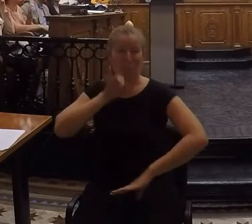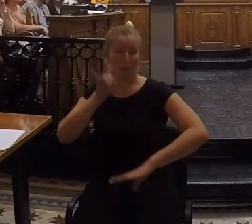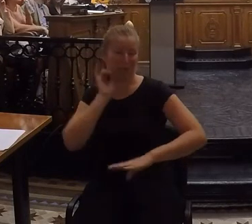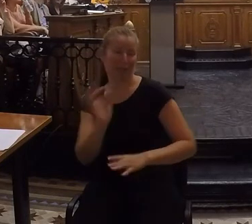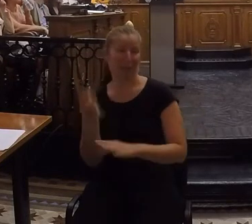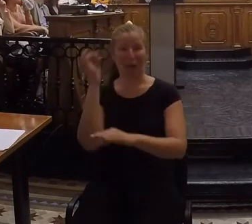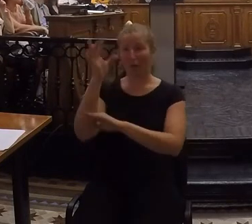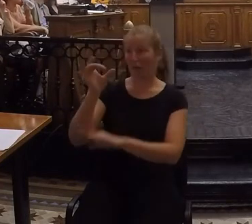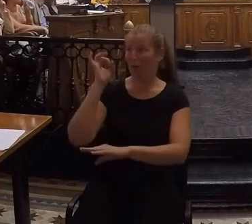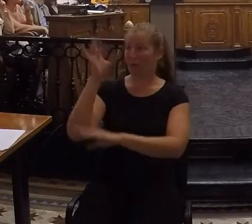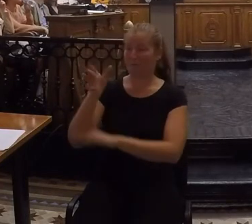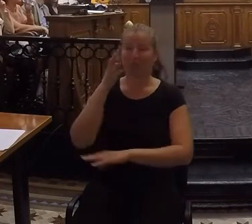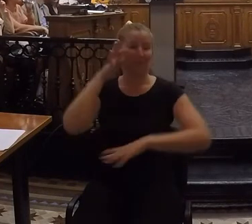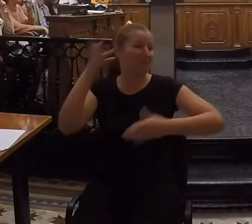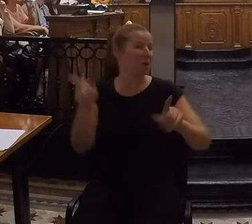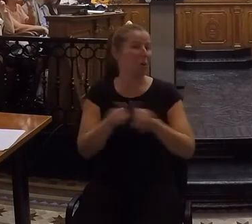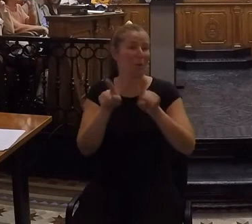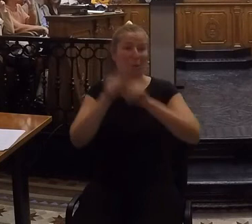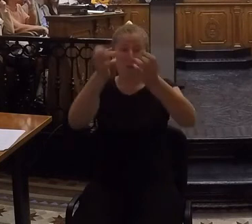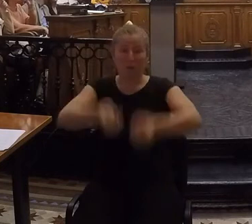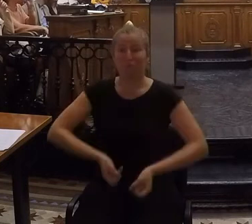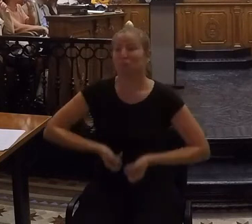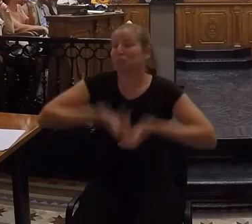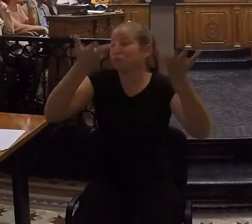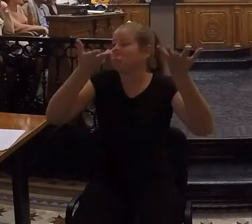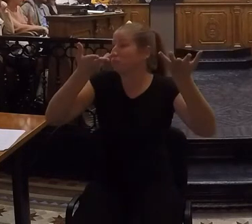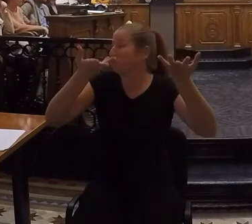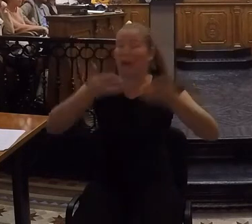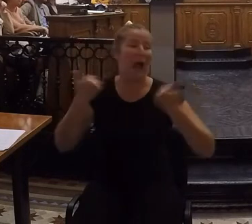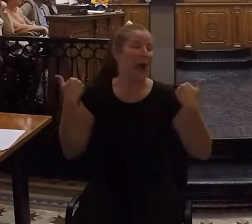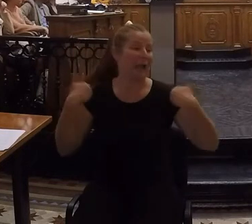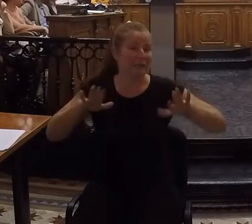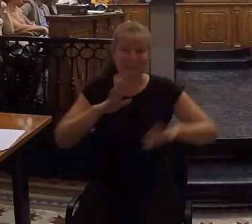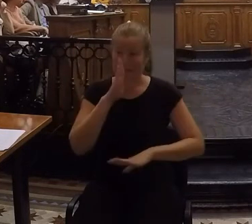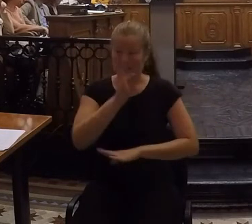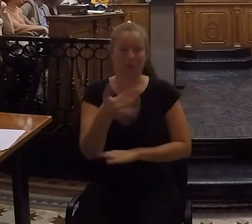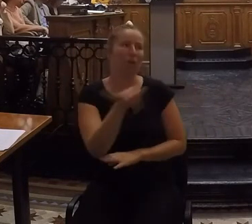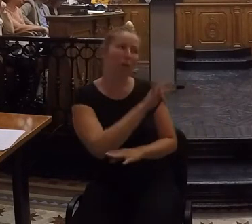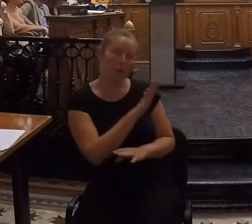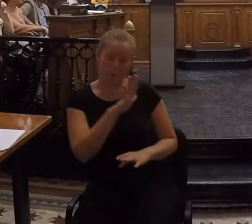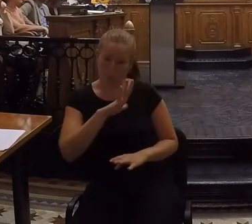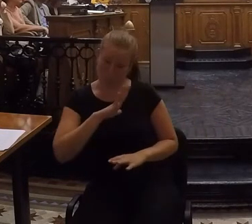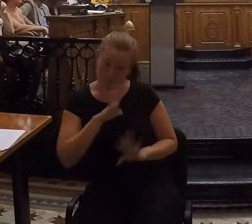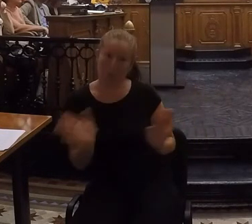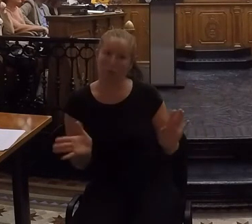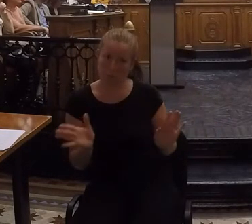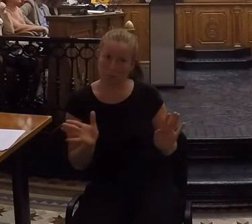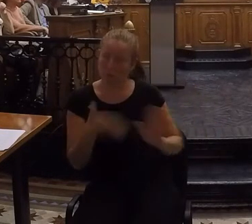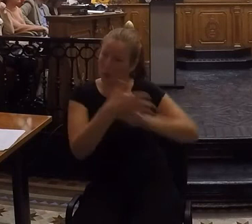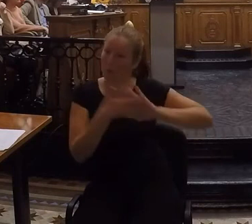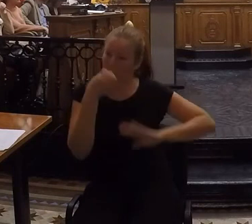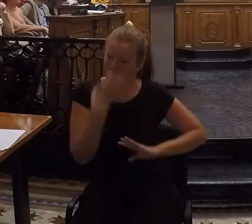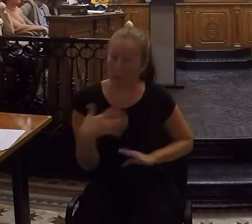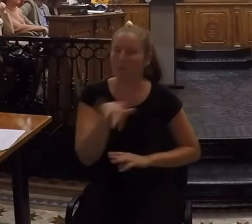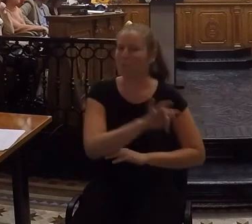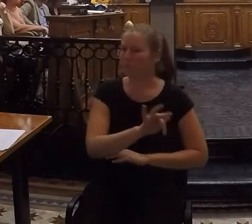usted lo dice y las suelta aquí directamente. Señor Granero, le ruego consideración. No, consideración absoluta consideración a la persona